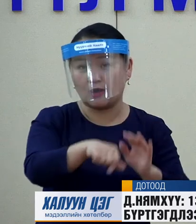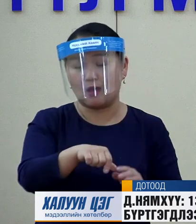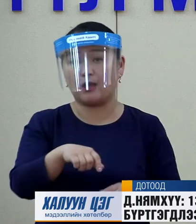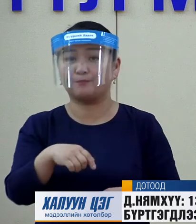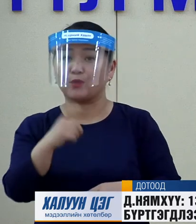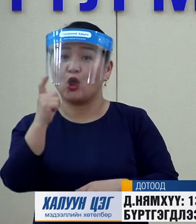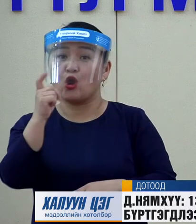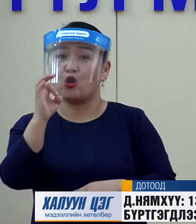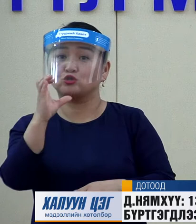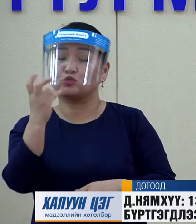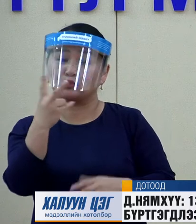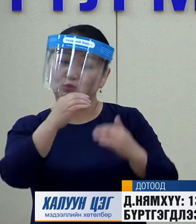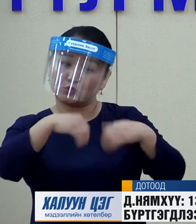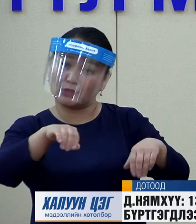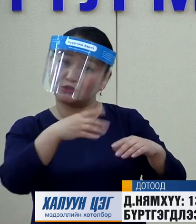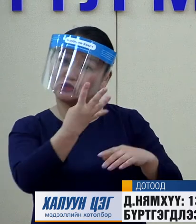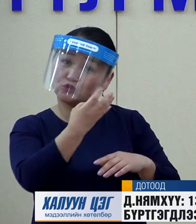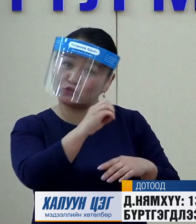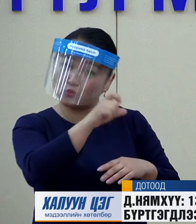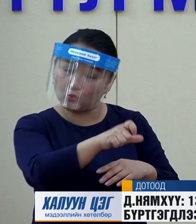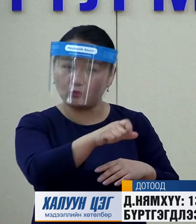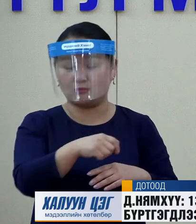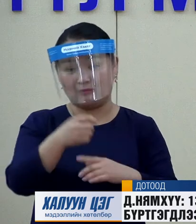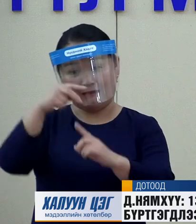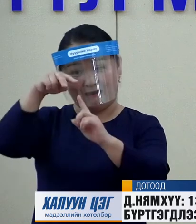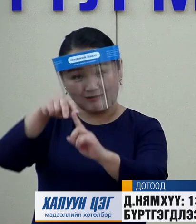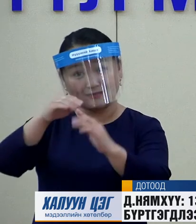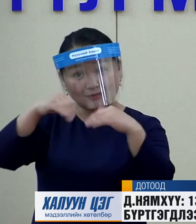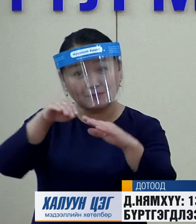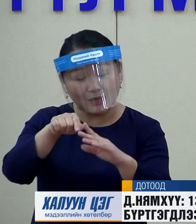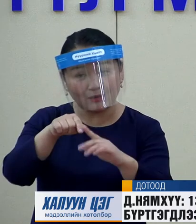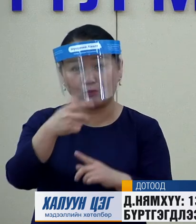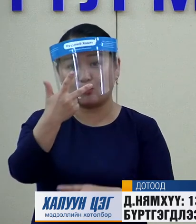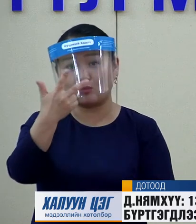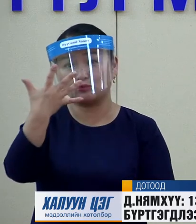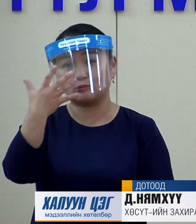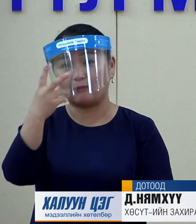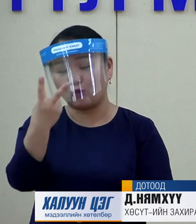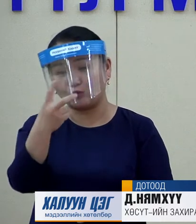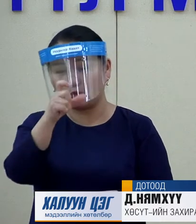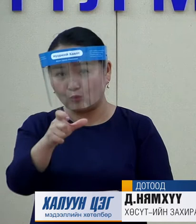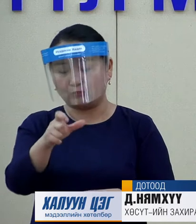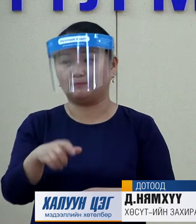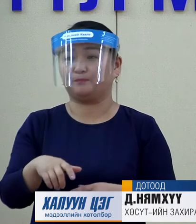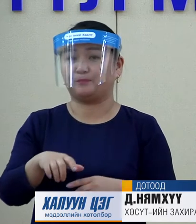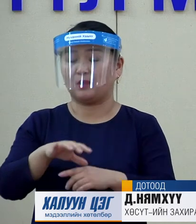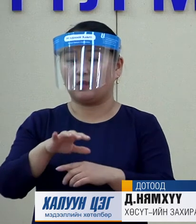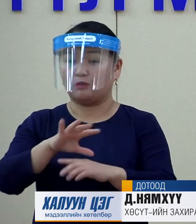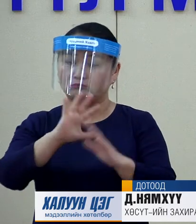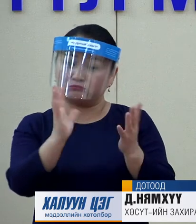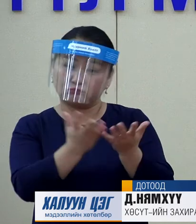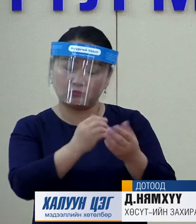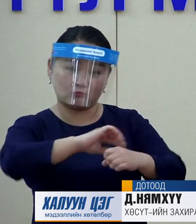За, хүсүүтэд тусгаарлагдсан 40 хүн, ажиллах байранд тусгаарлагдсан 352 хүний шинжилгээ